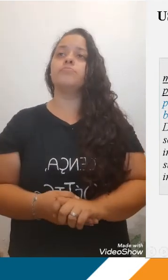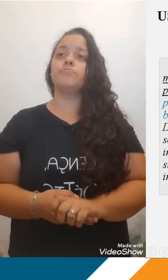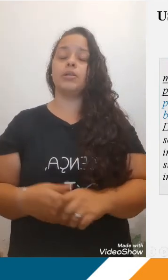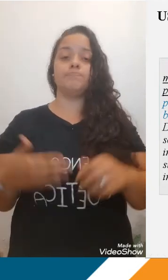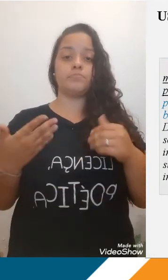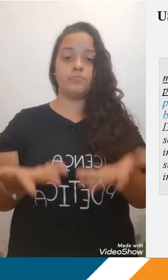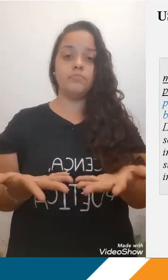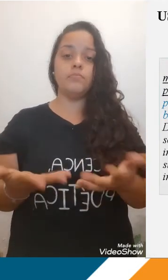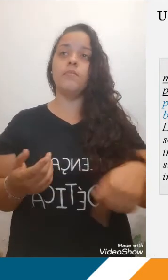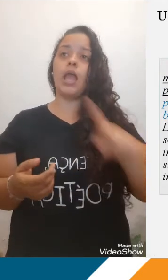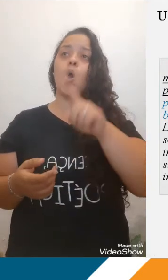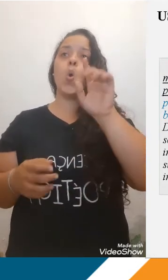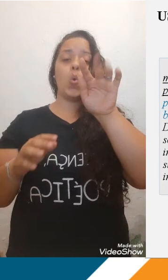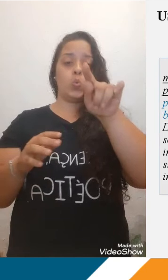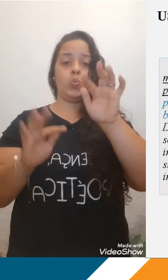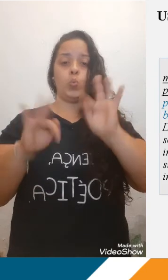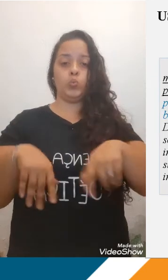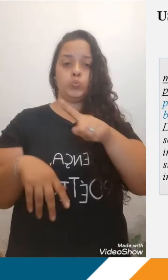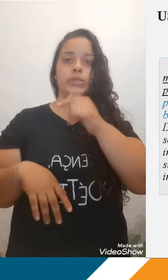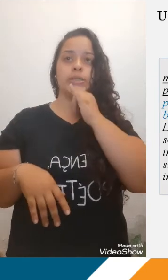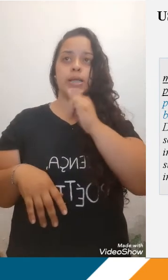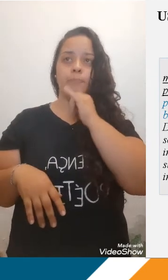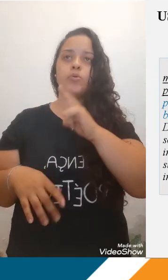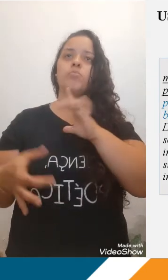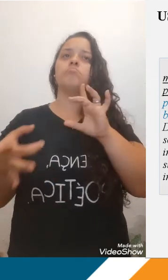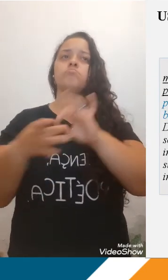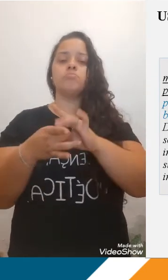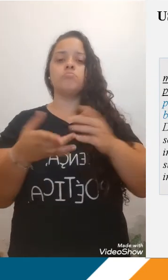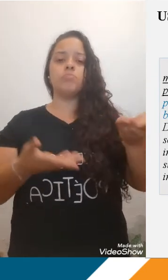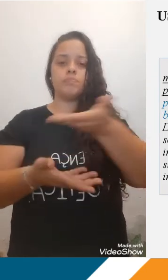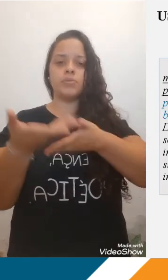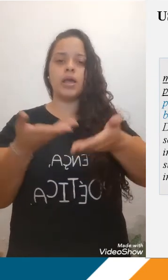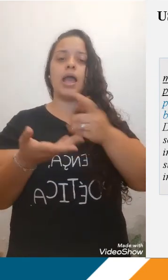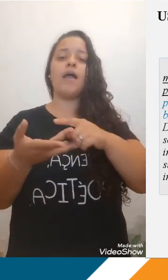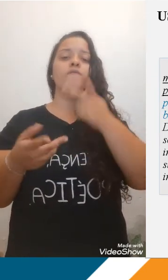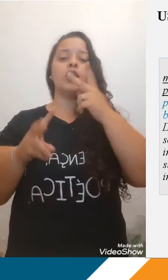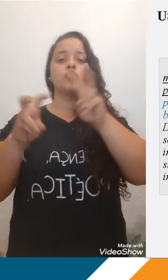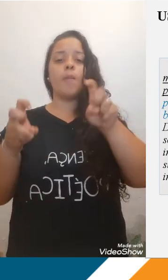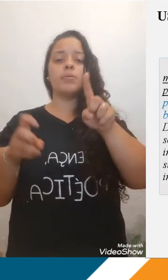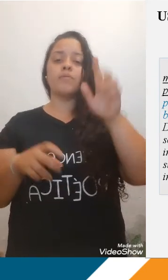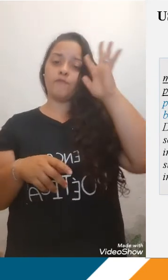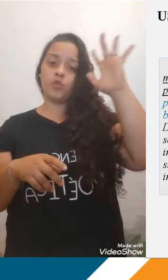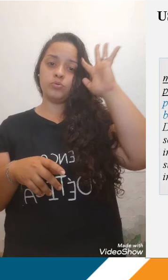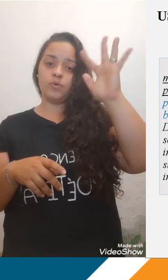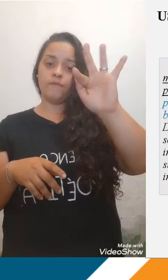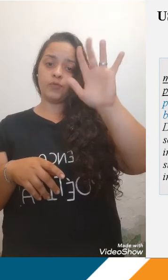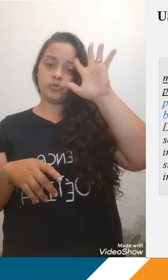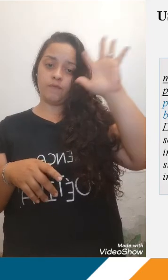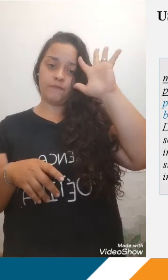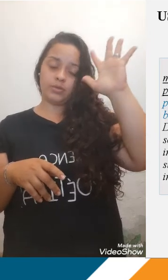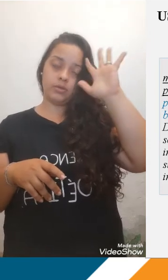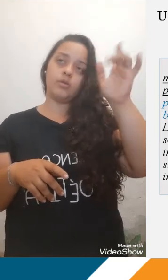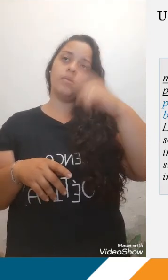Então, pessoal, esse último exemplo traz uma referência sociocultural relacionada ao campo da filosofia, com a menção ao pensamento de